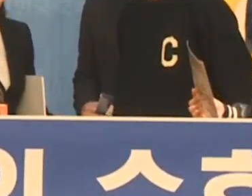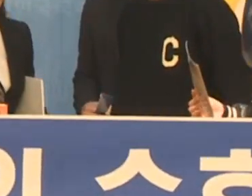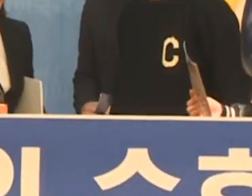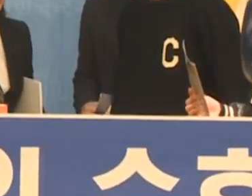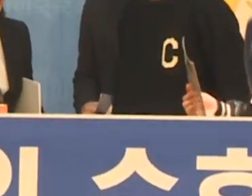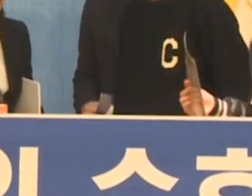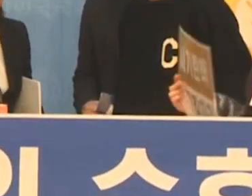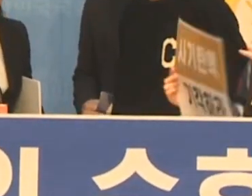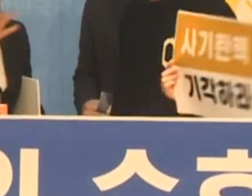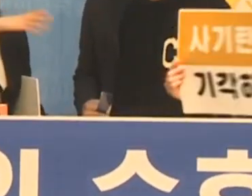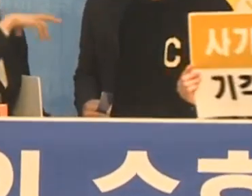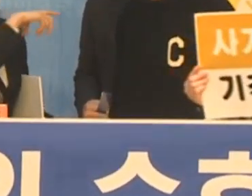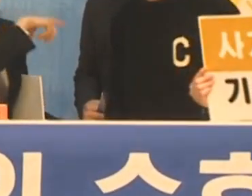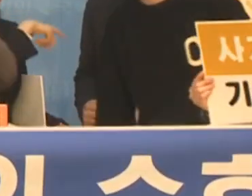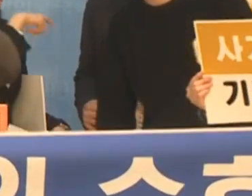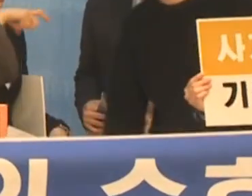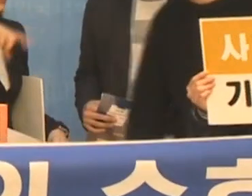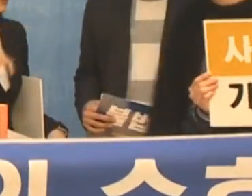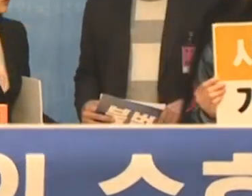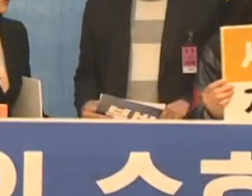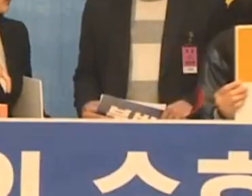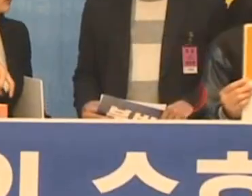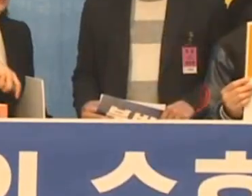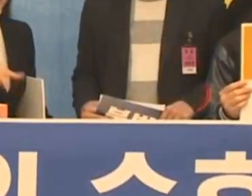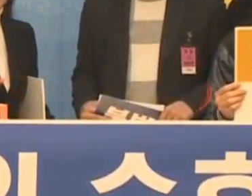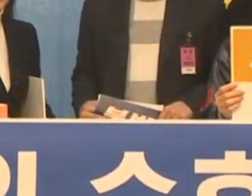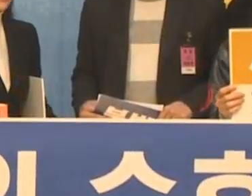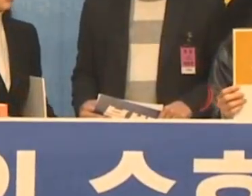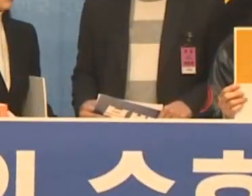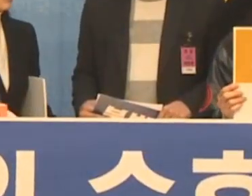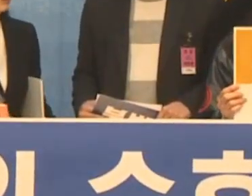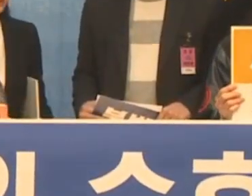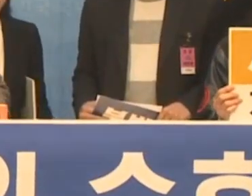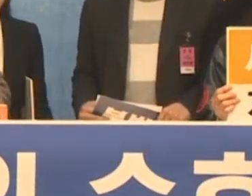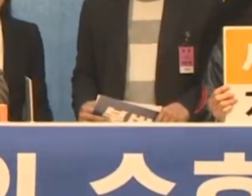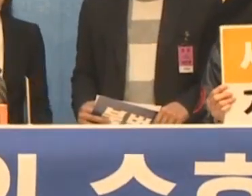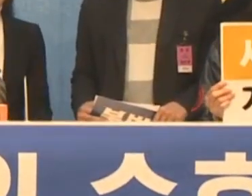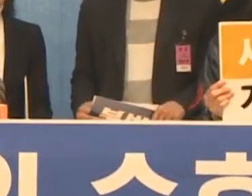네, 구분 없습니다. 네, 저희 시간이 없어가지고.